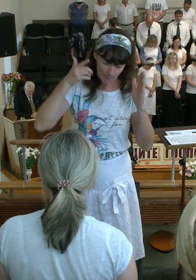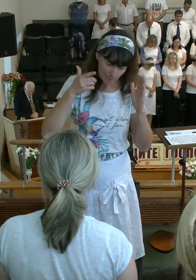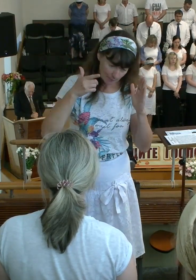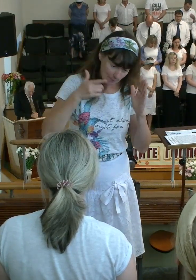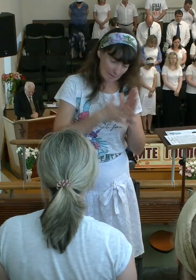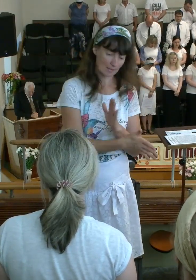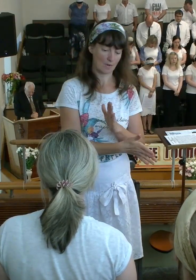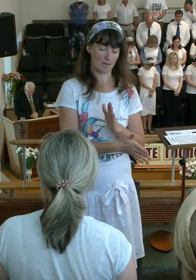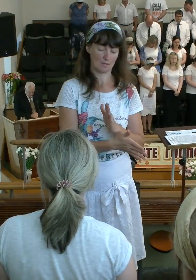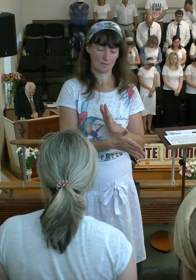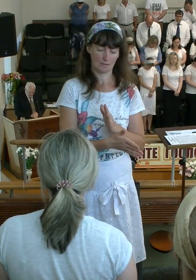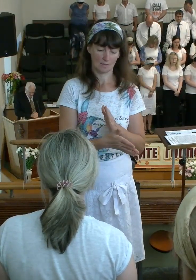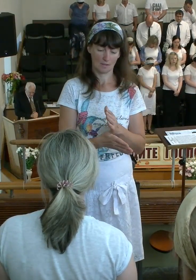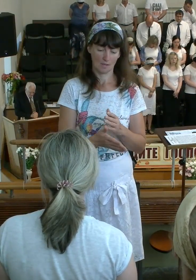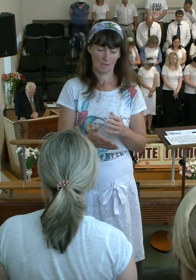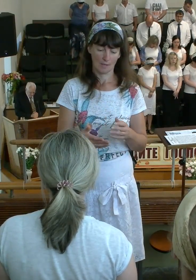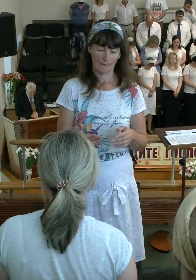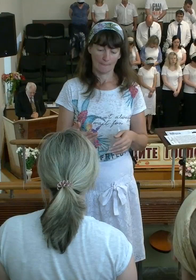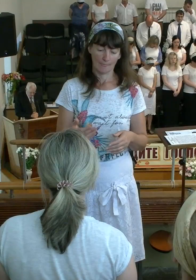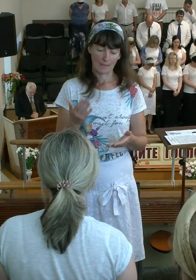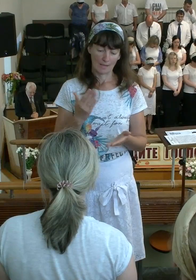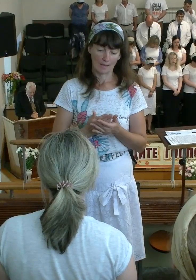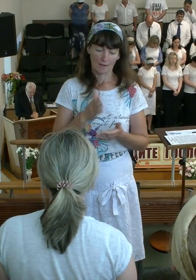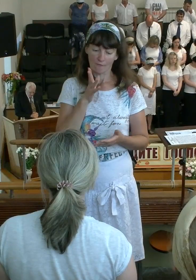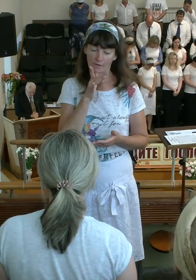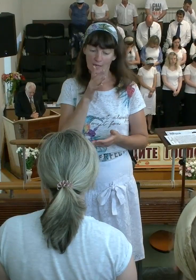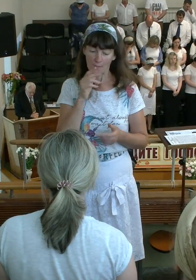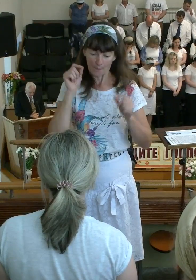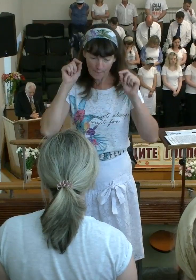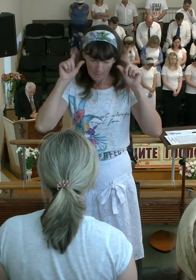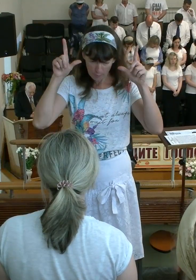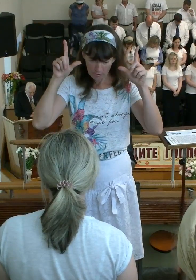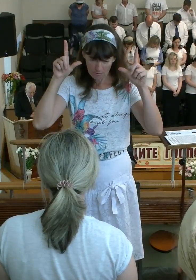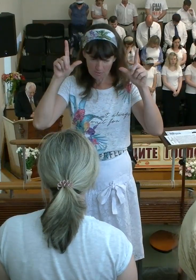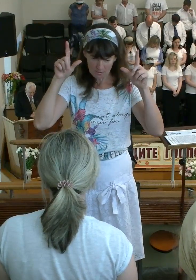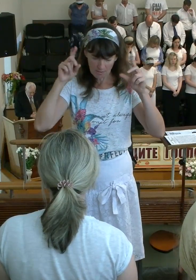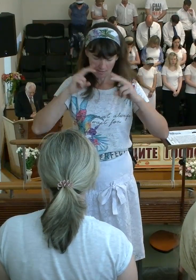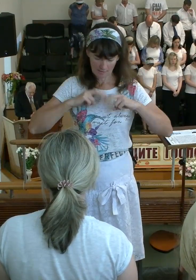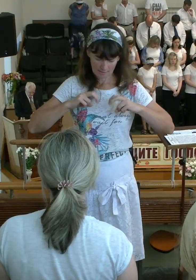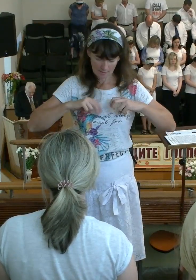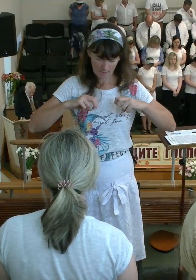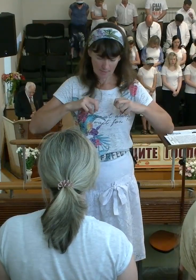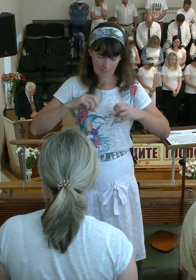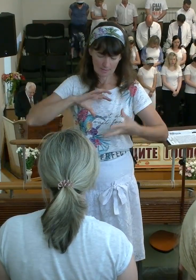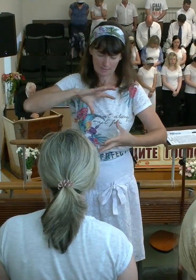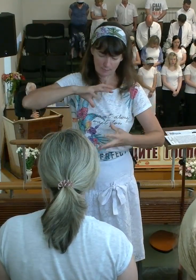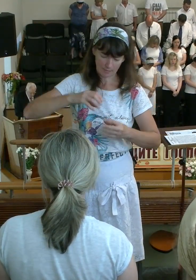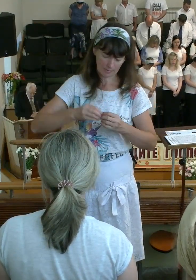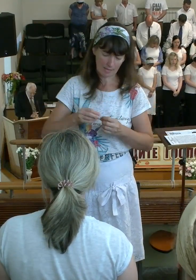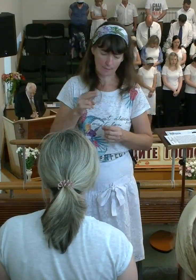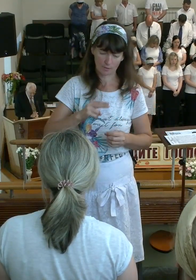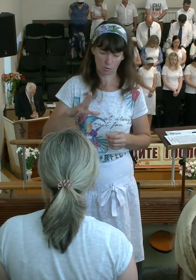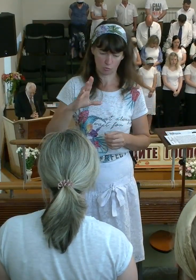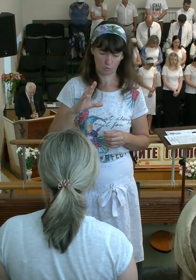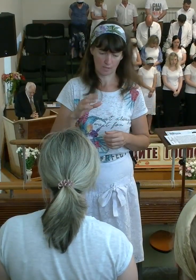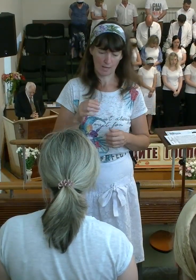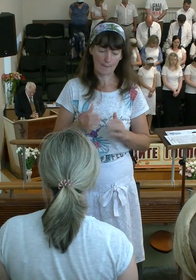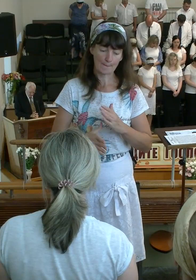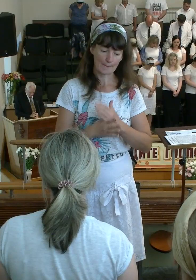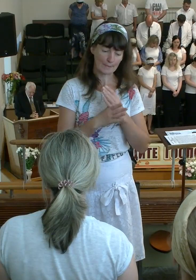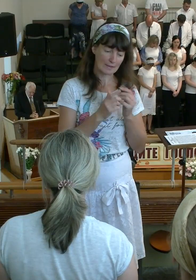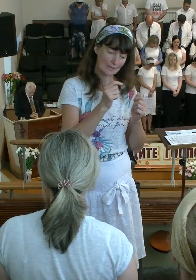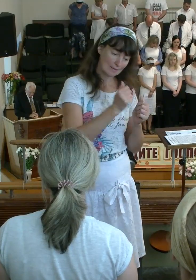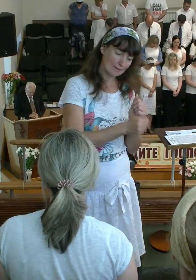сна. Прошло время разобраться с плодами Духа в нас самих. Помоги каждому из нас